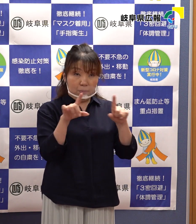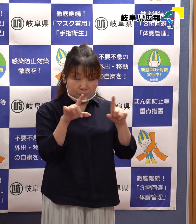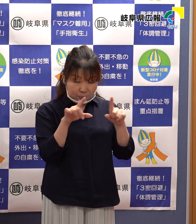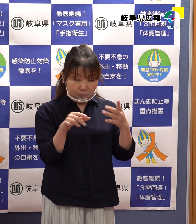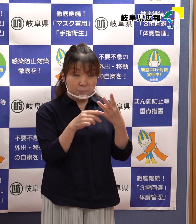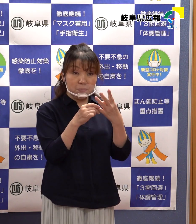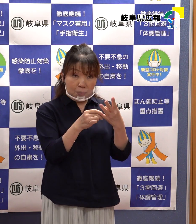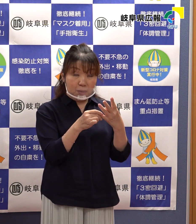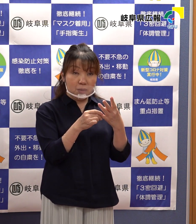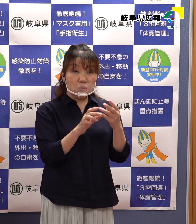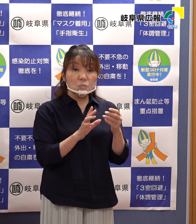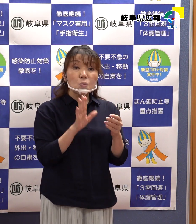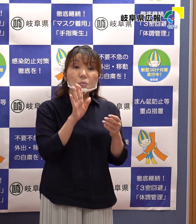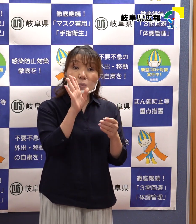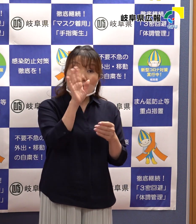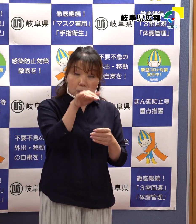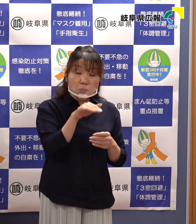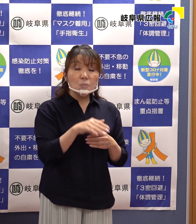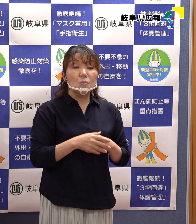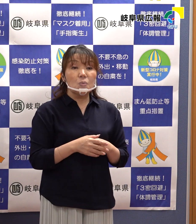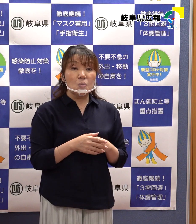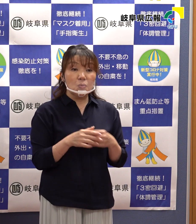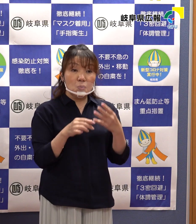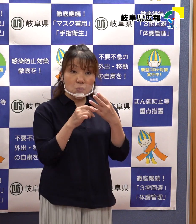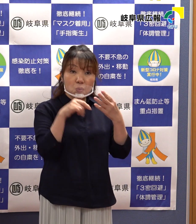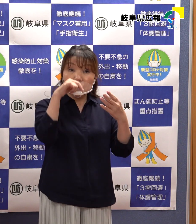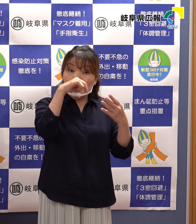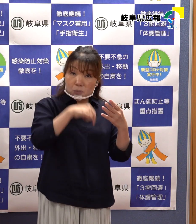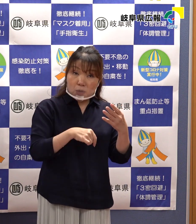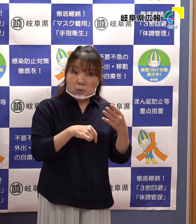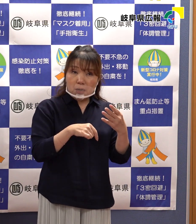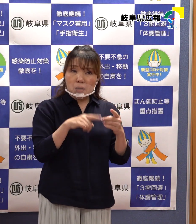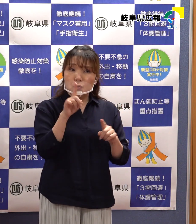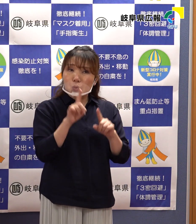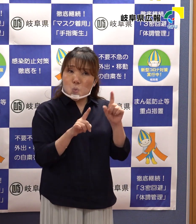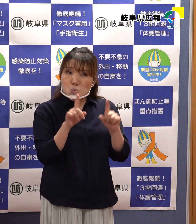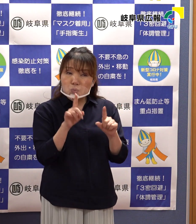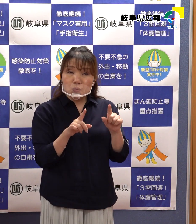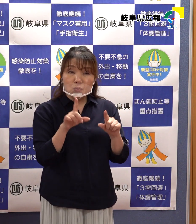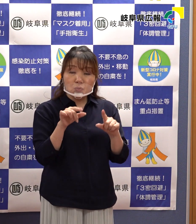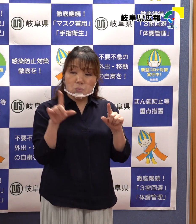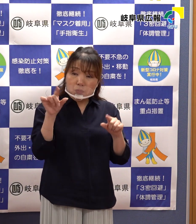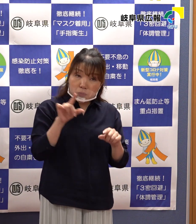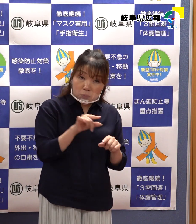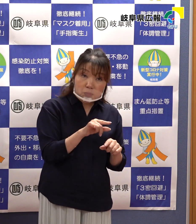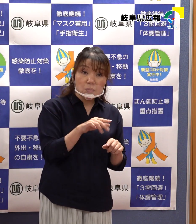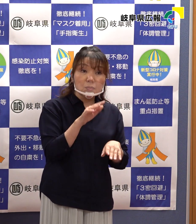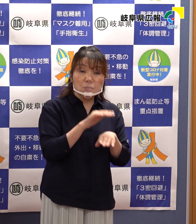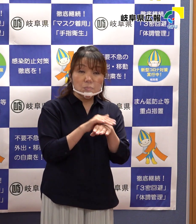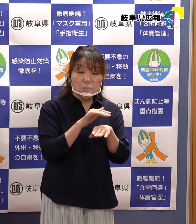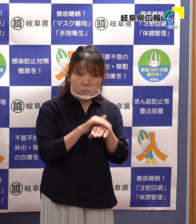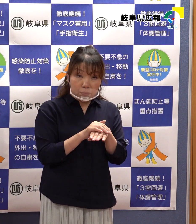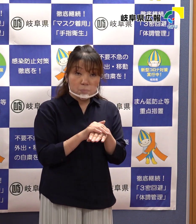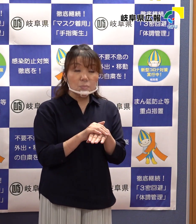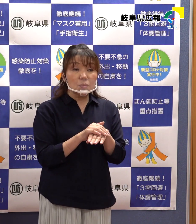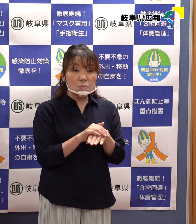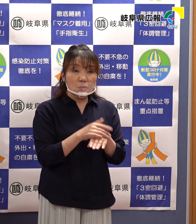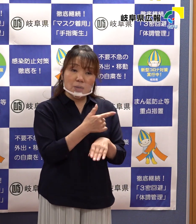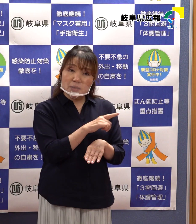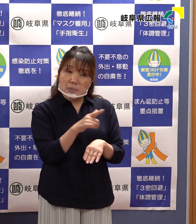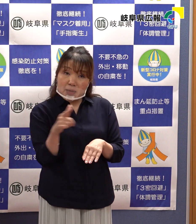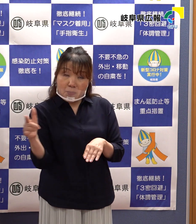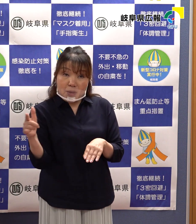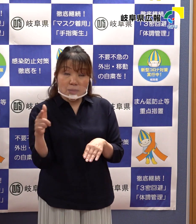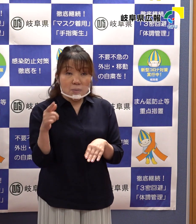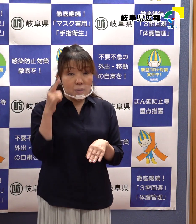まあ、その上でそのフェーズ4の中でどういうベクトルでどういうふうに動いてきているかという、まあ、さまざまな指標が